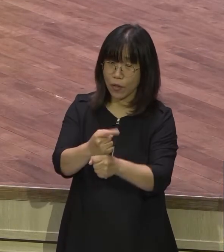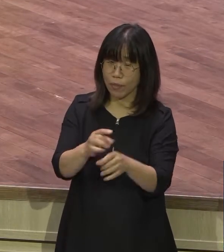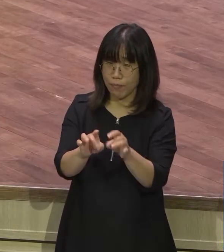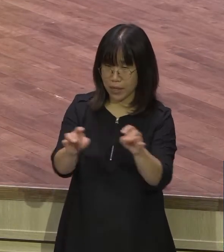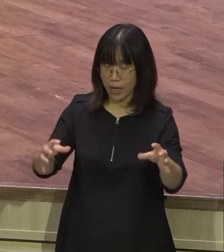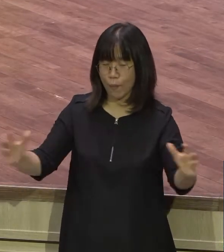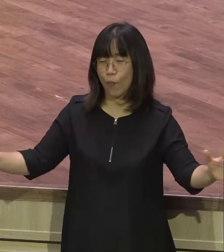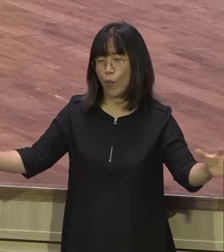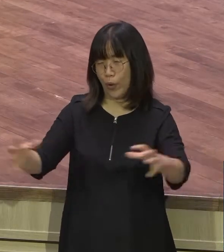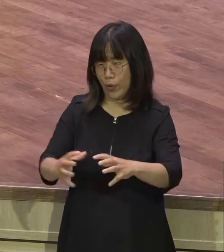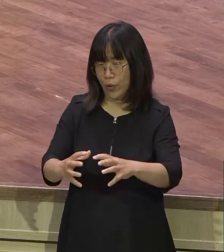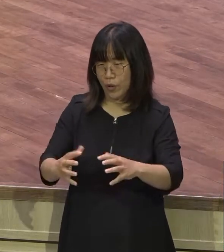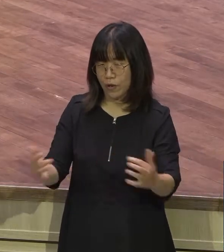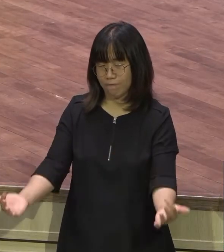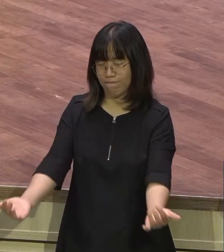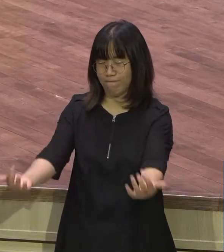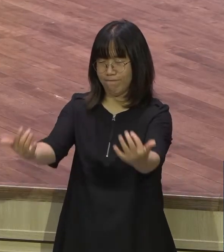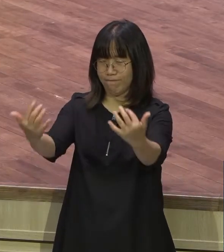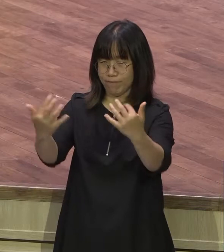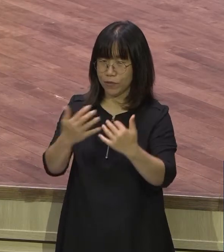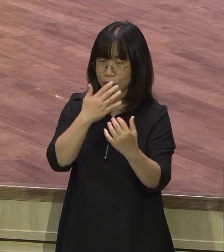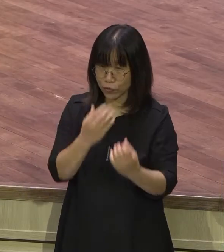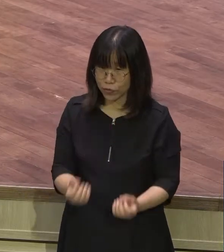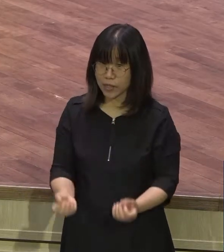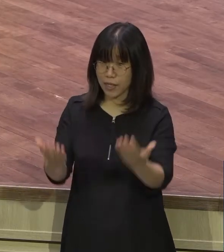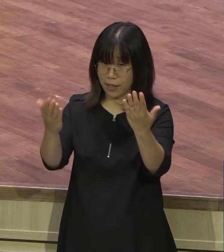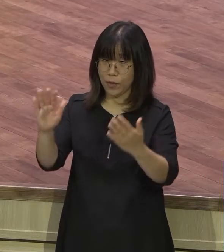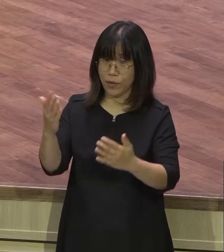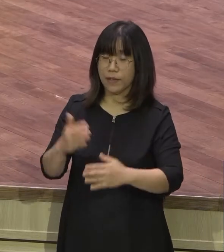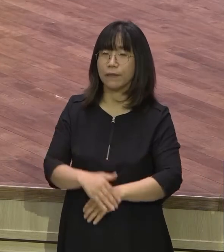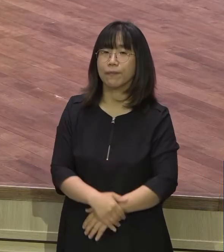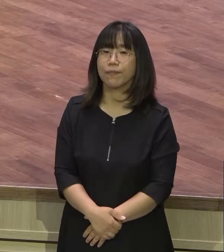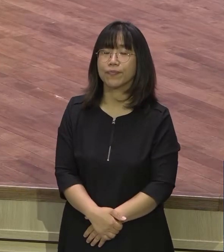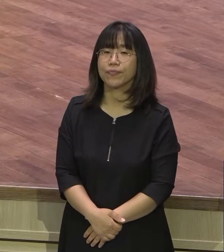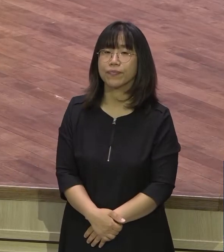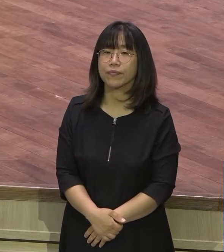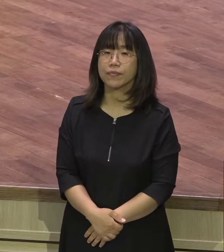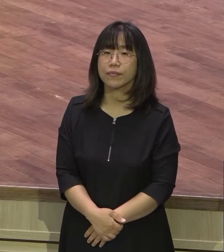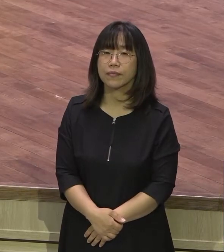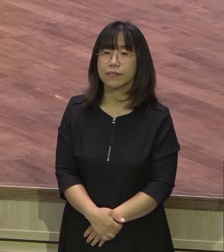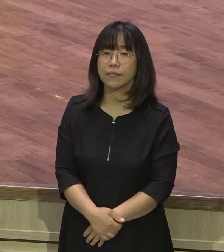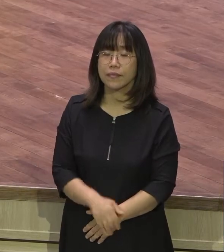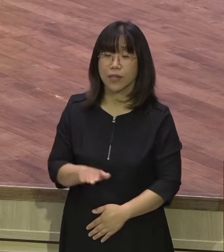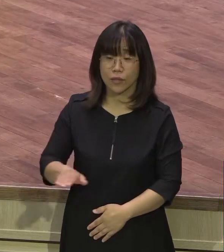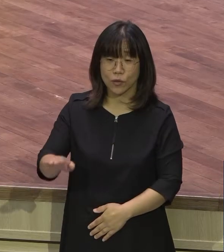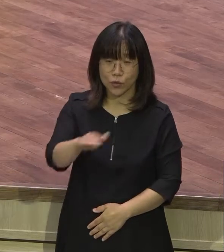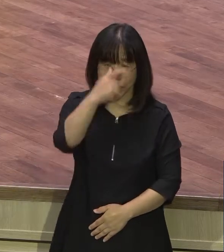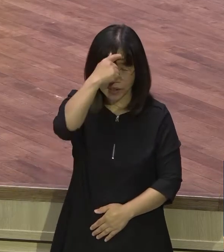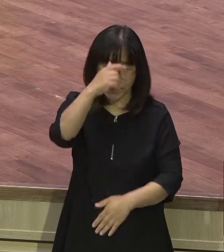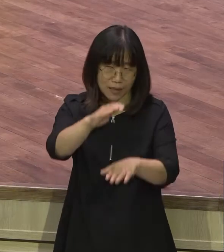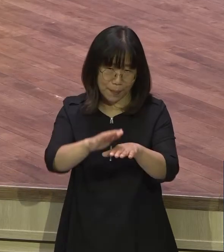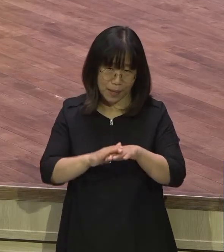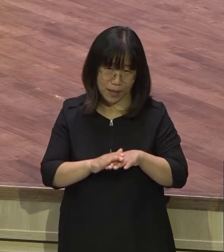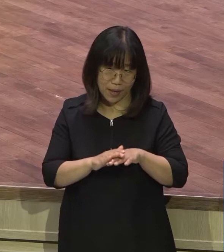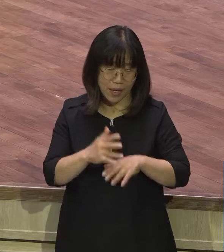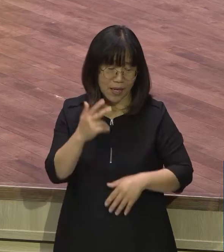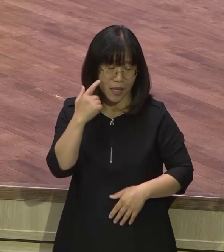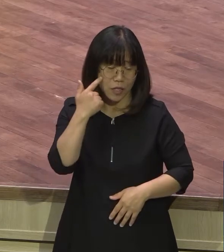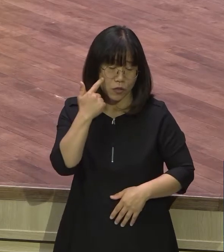축제의장 축제의장 축제장이죠 우리 예배가 이렇게 돼야 돼요 세상에 나가서